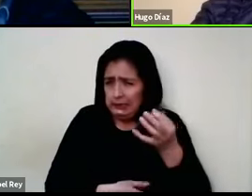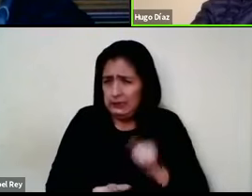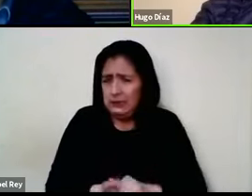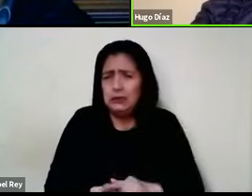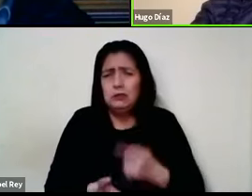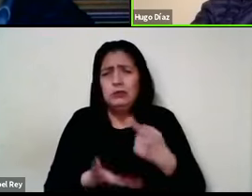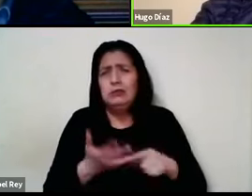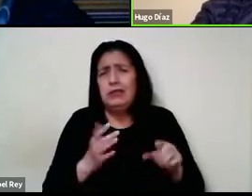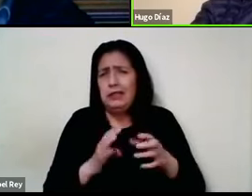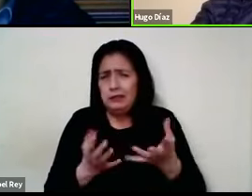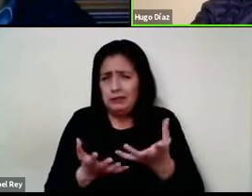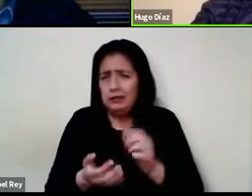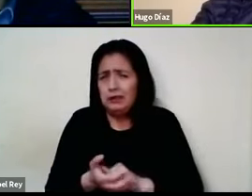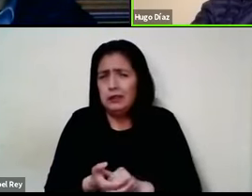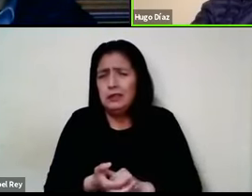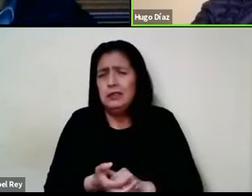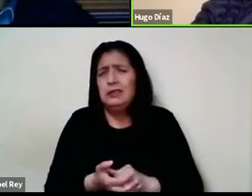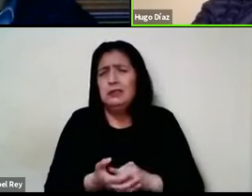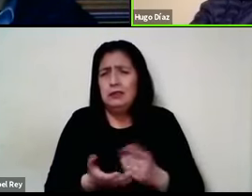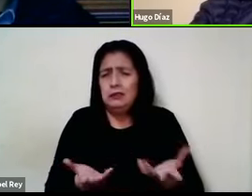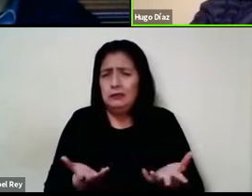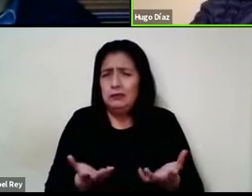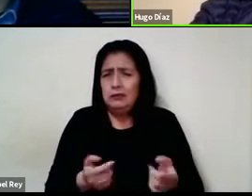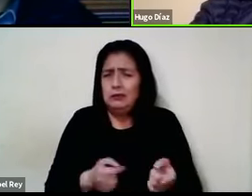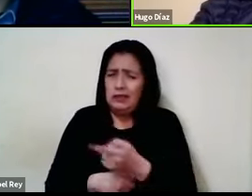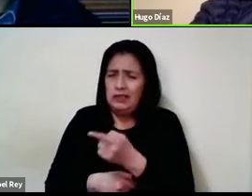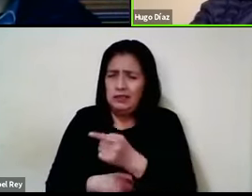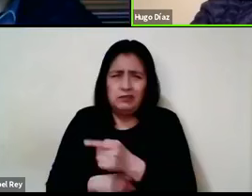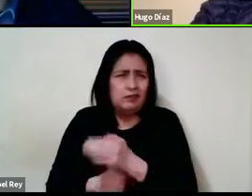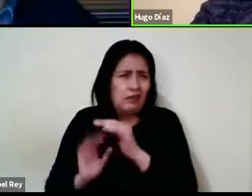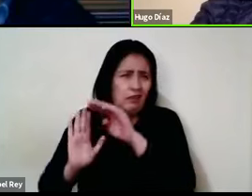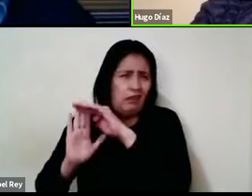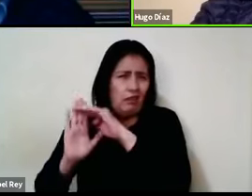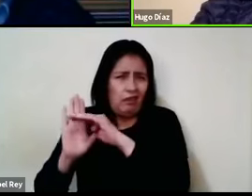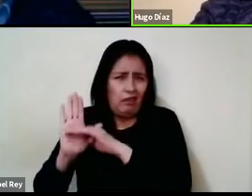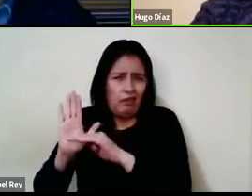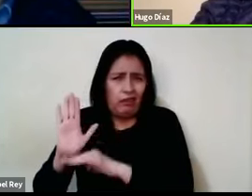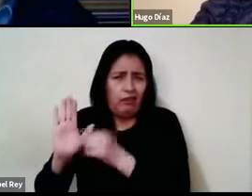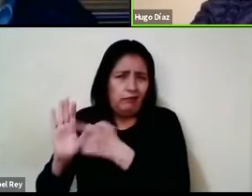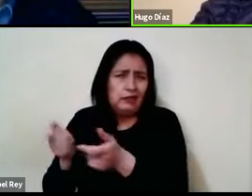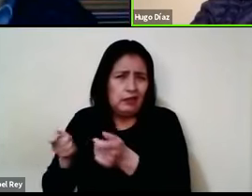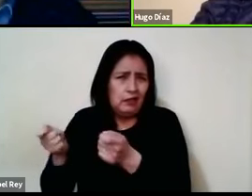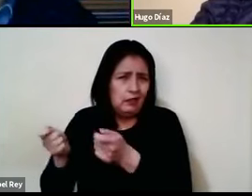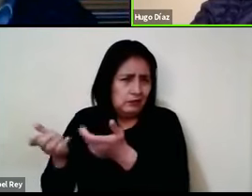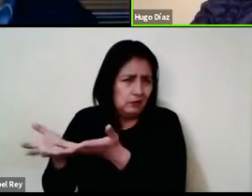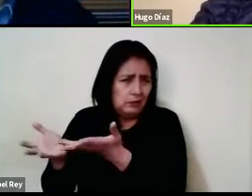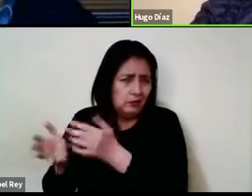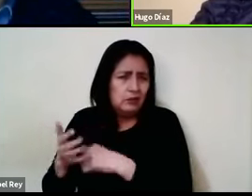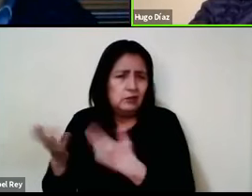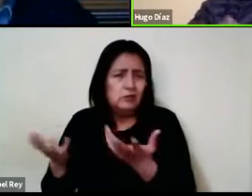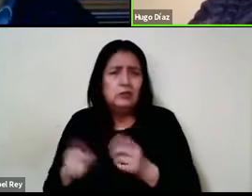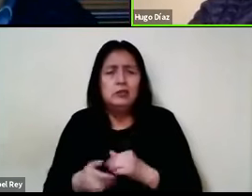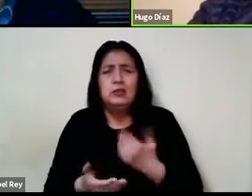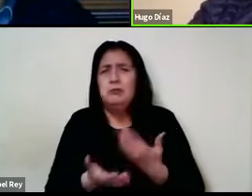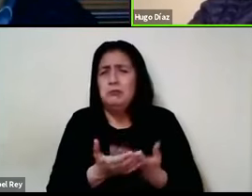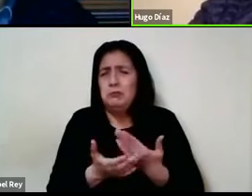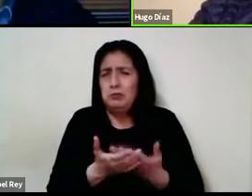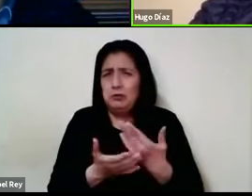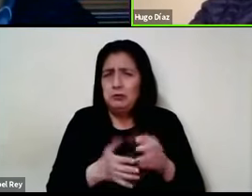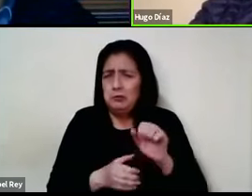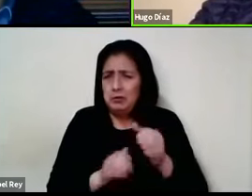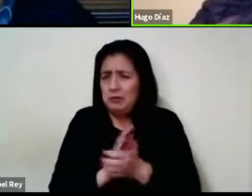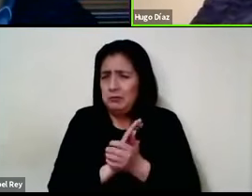está haciendo es justamente hacer frente a esa rigidez de la administración y que demostrando la